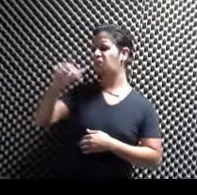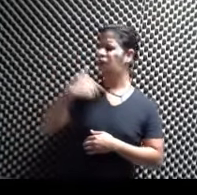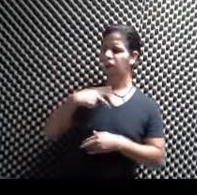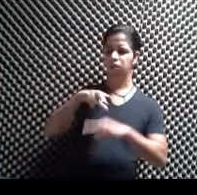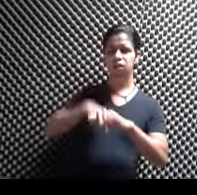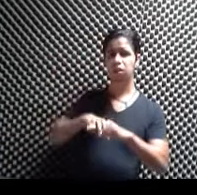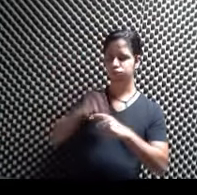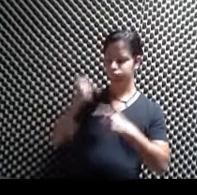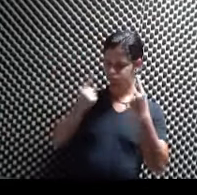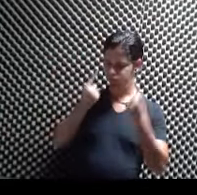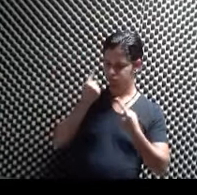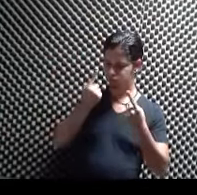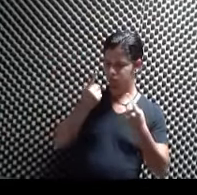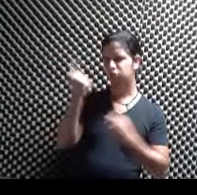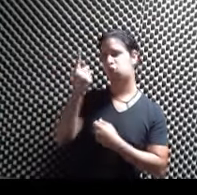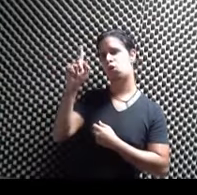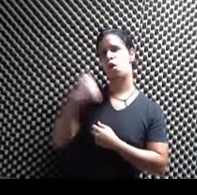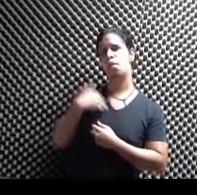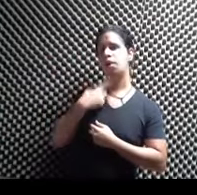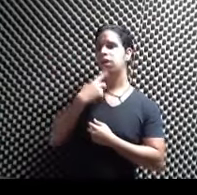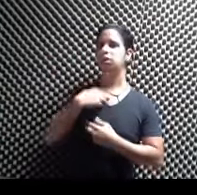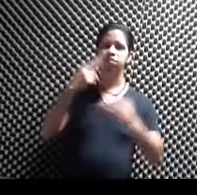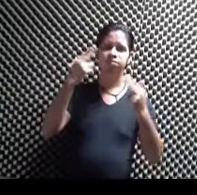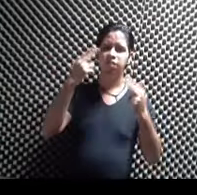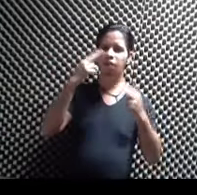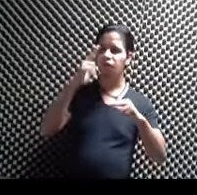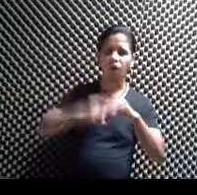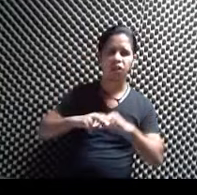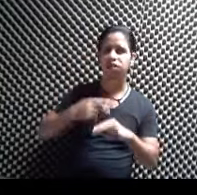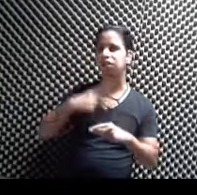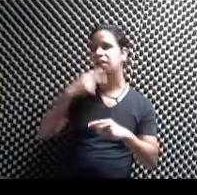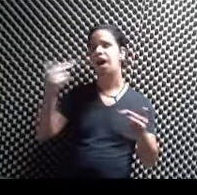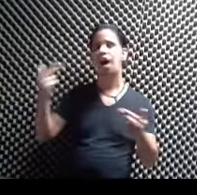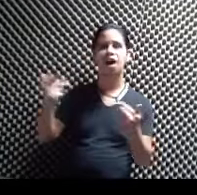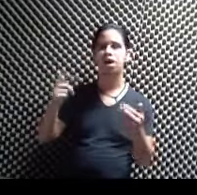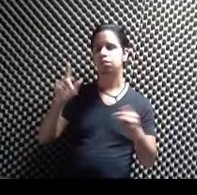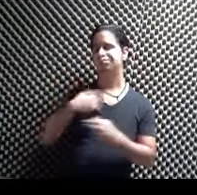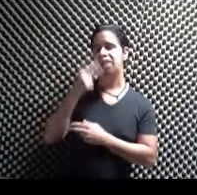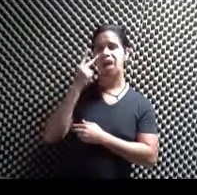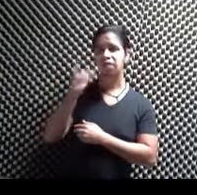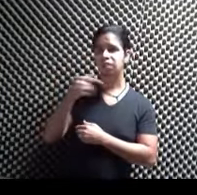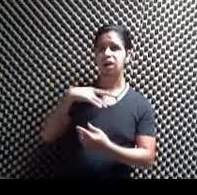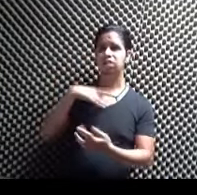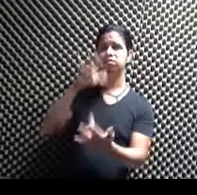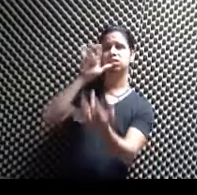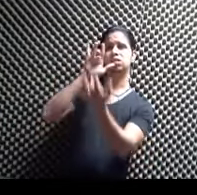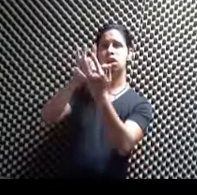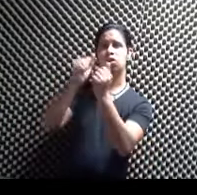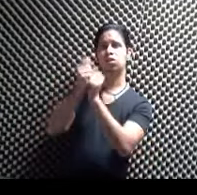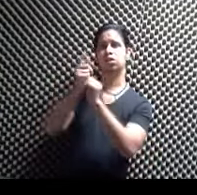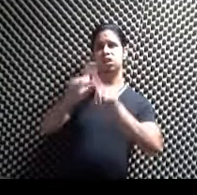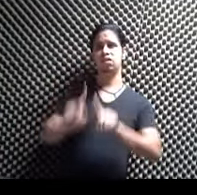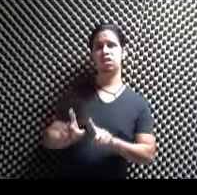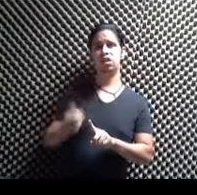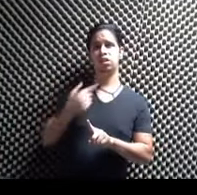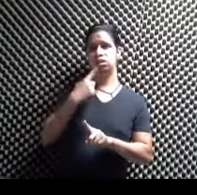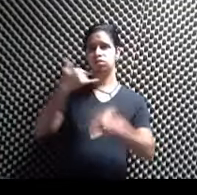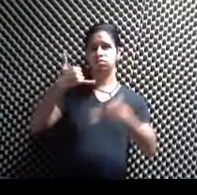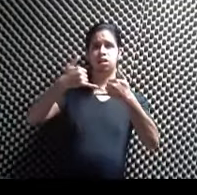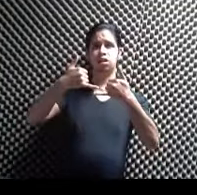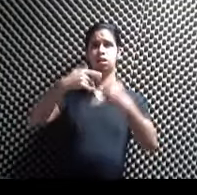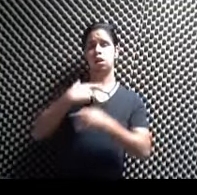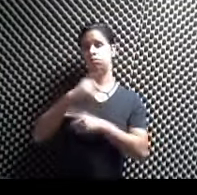haga... Es para reírte y pasarla bien. En realidad te vas a ver identificado en varias de las cosas que se presentan allí, varias de las parejas que se presentan y